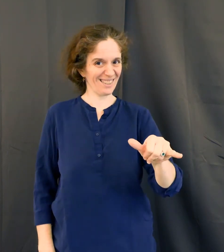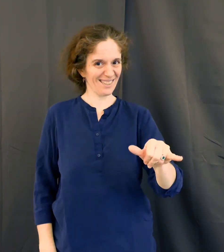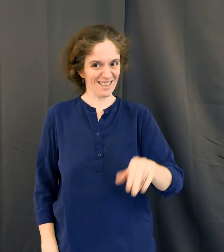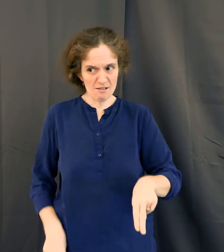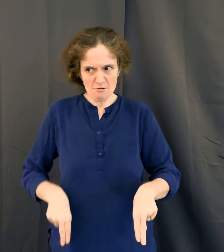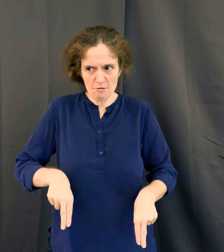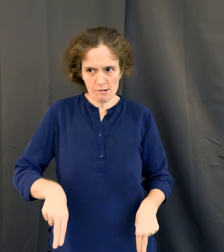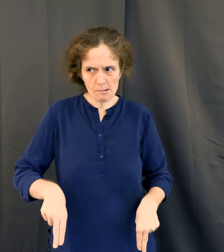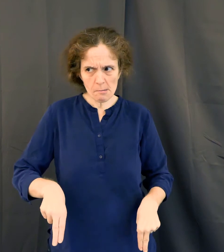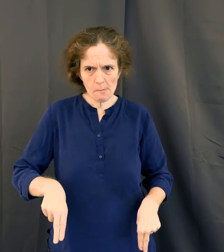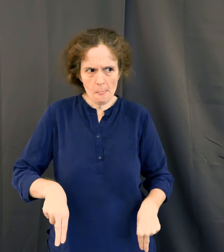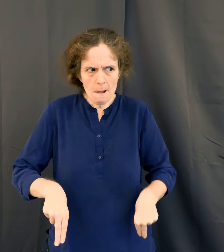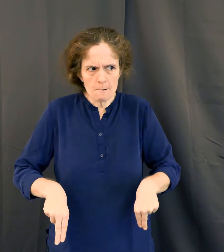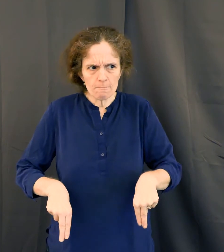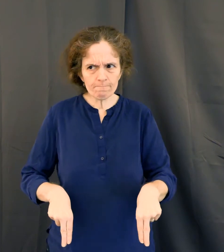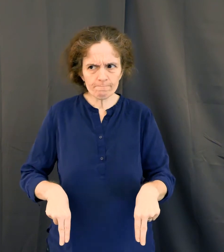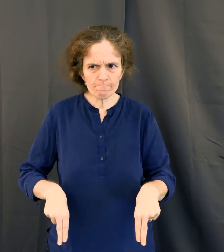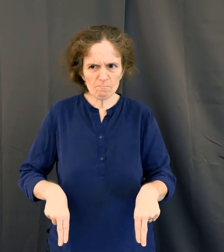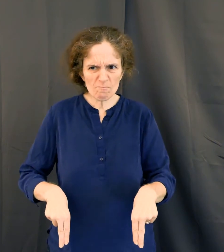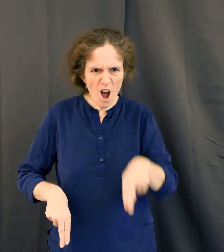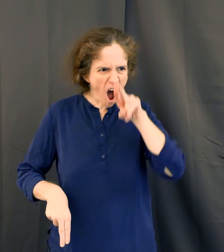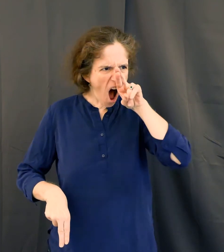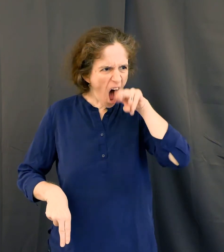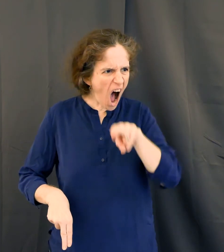jamais. C'était sa grande frustration.